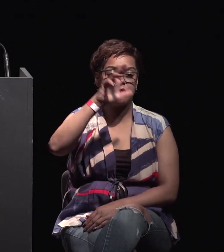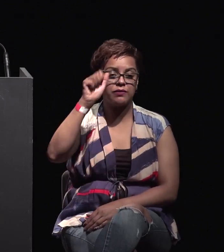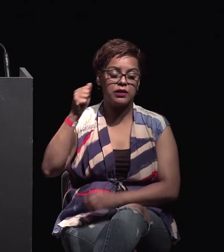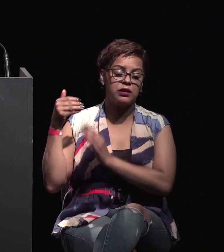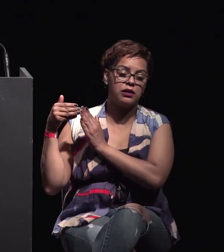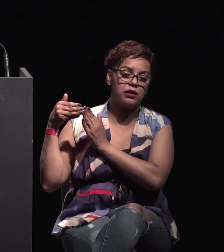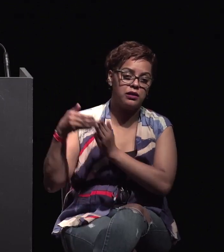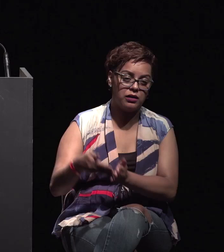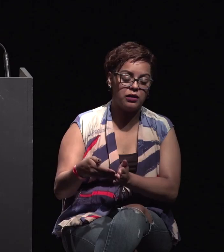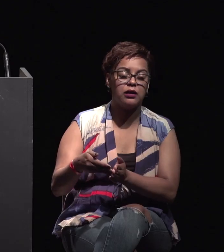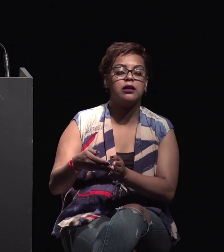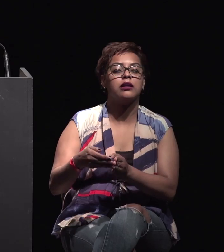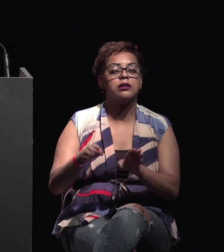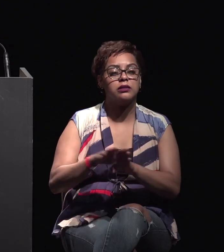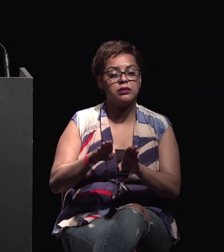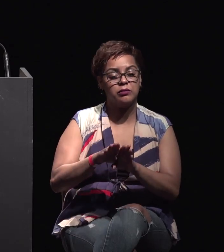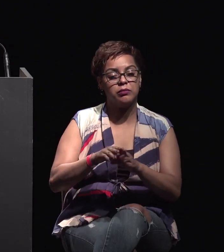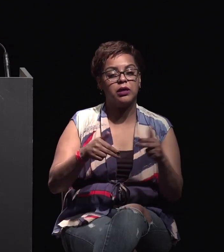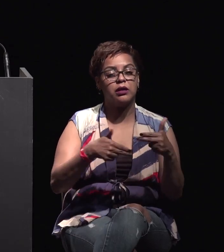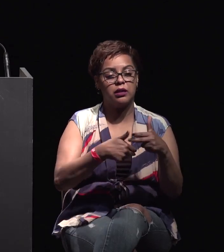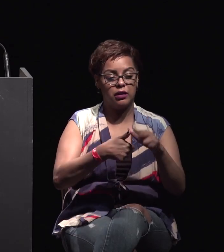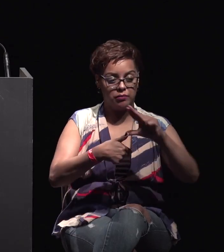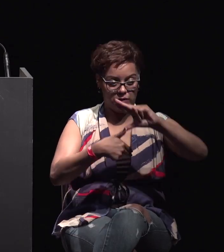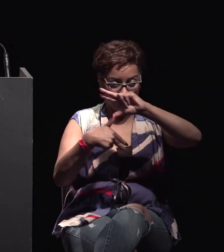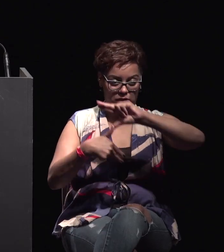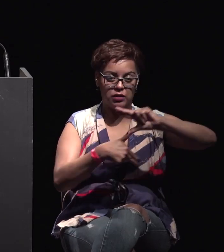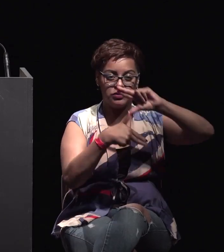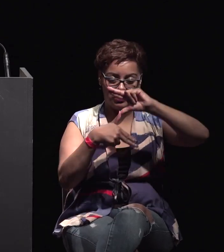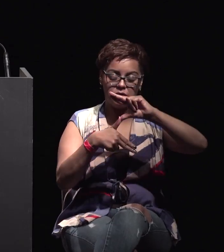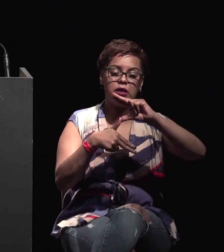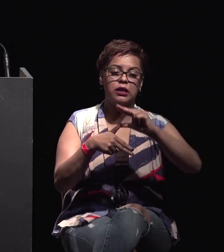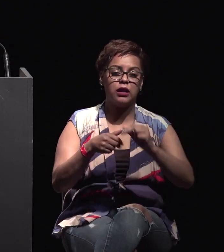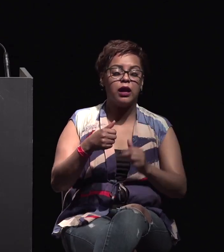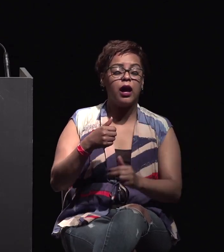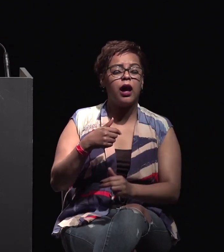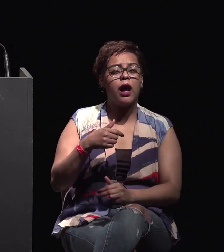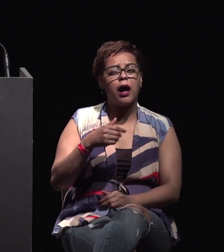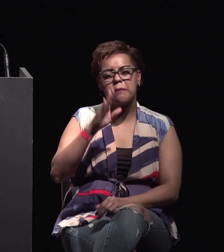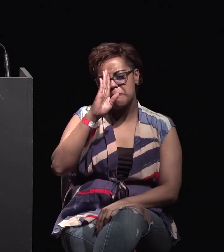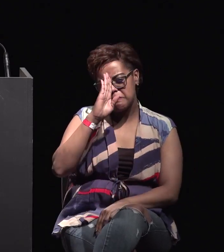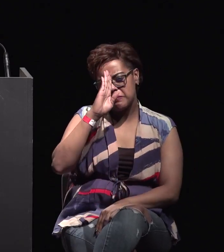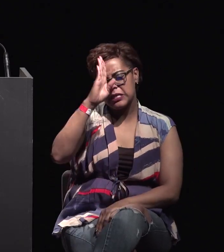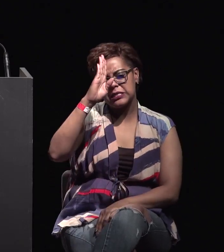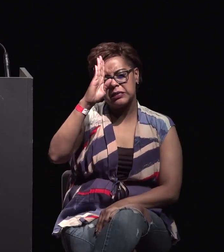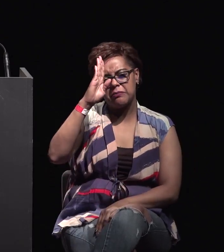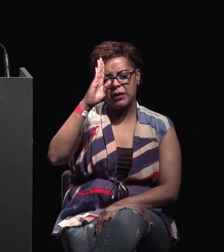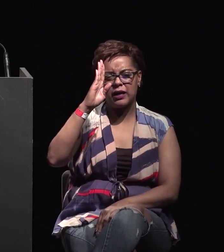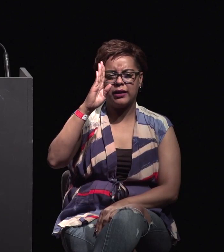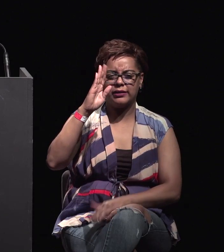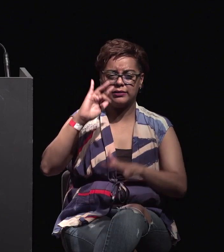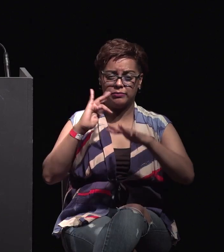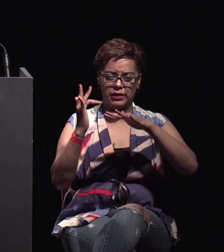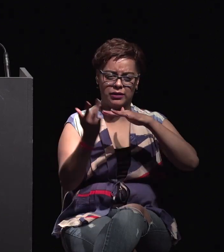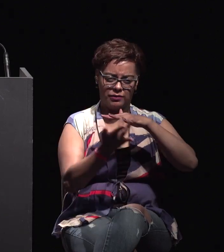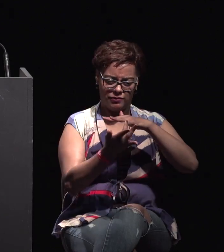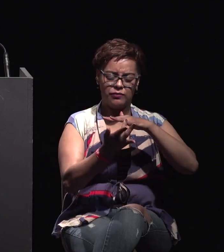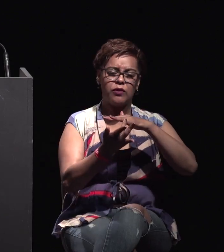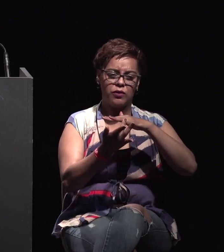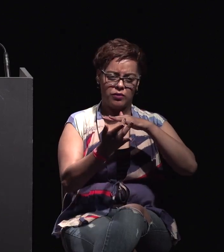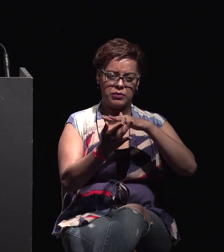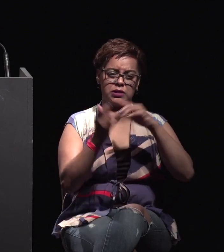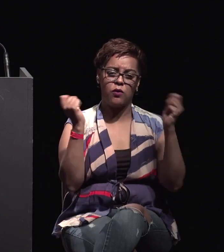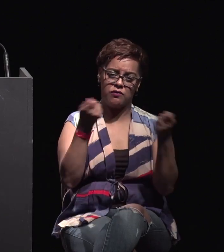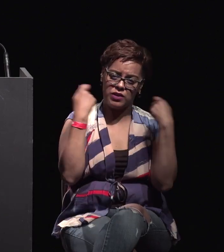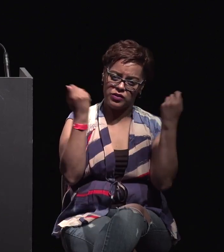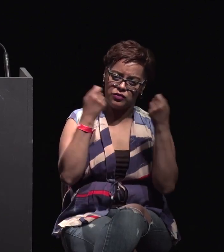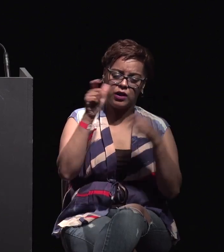diáspora africana, notadamente aquelas que têm destaque nas principais plataformas e festivais